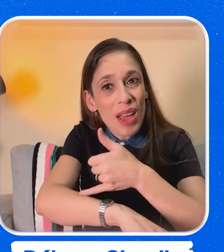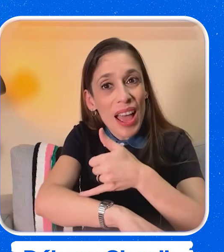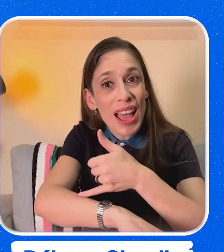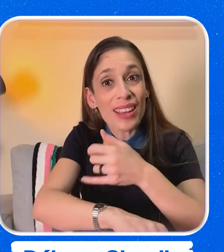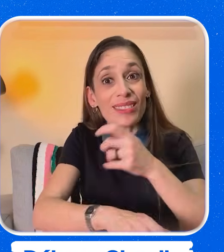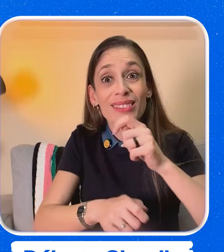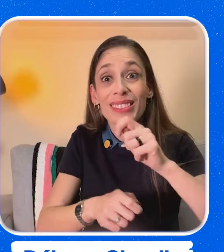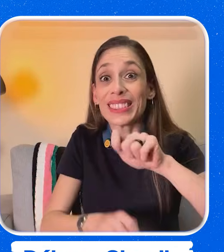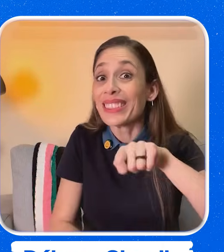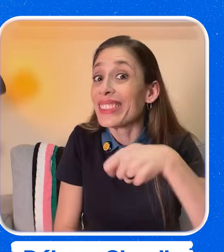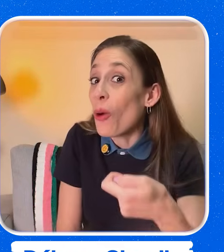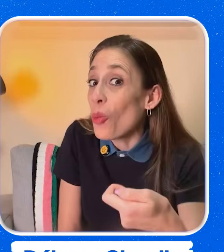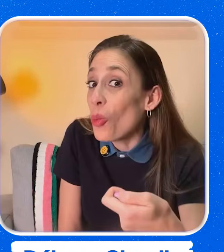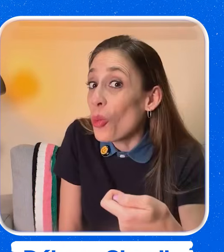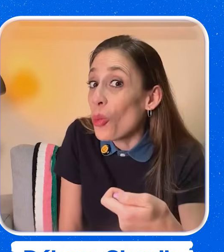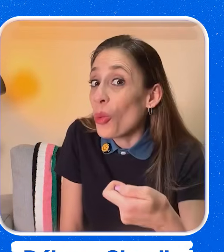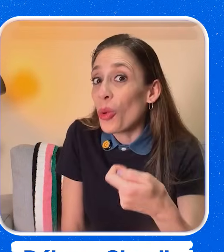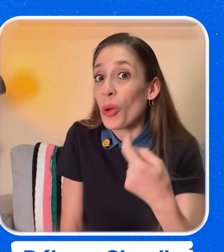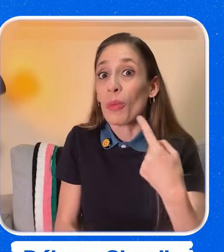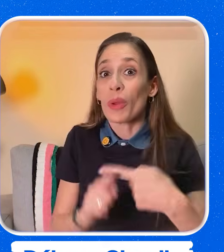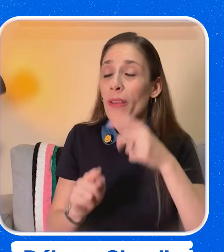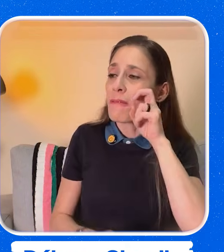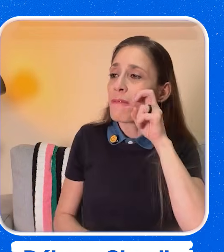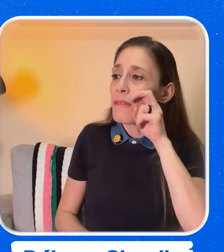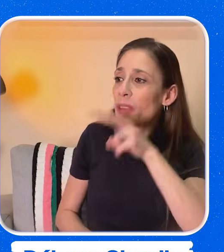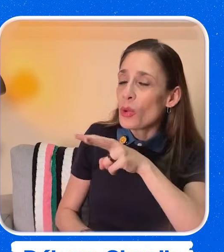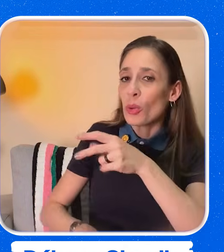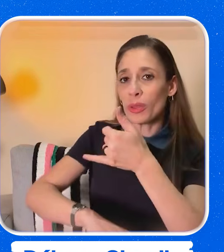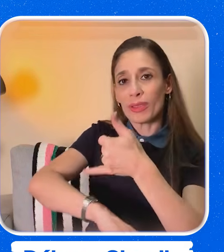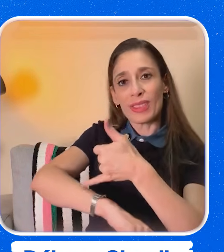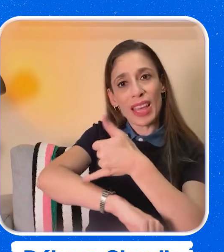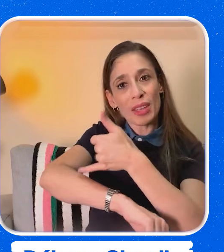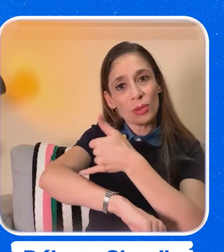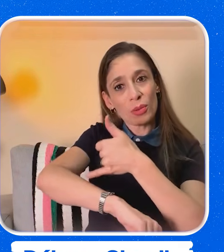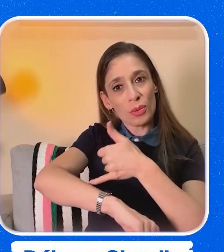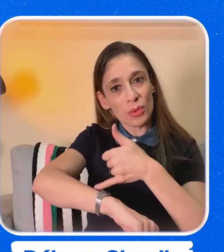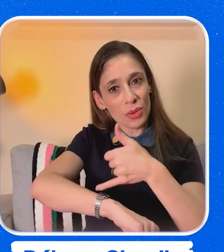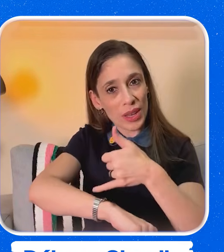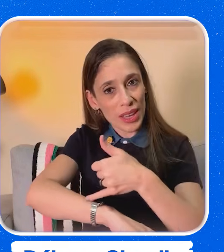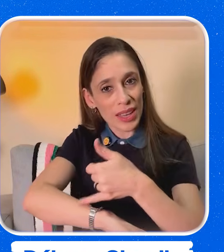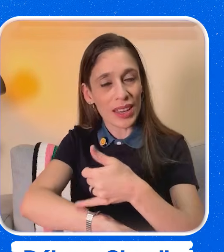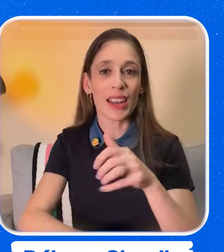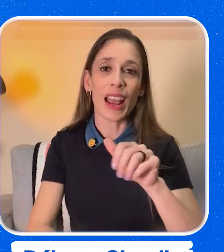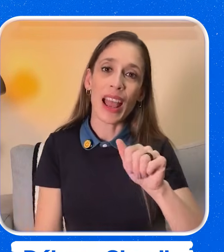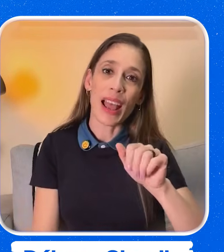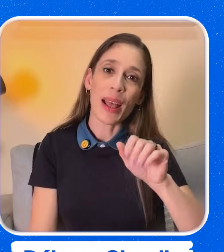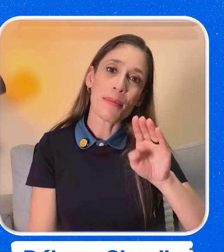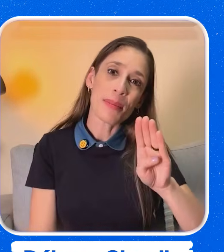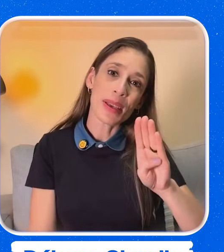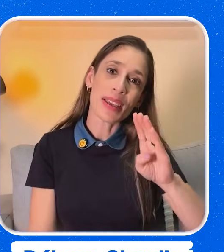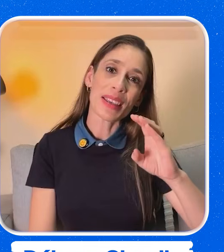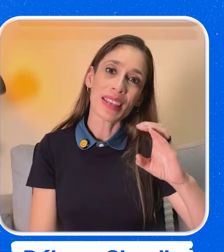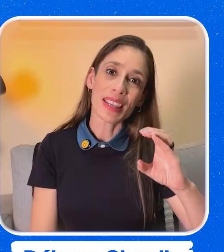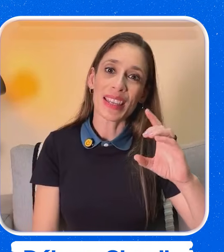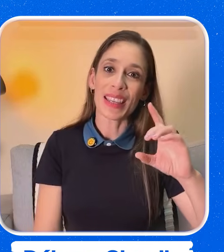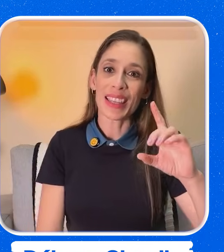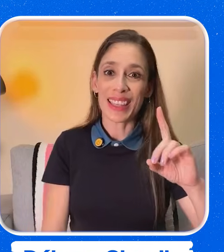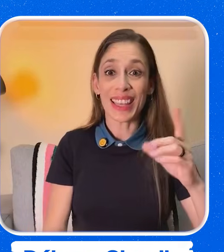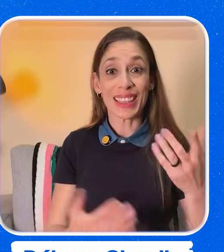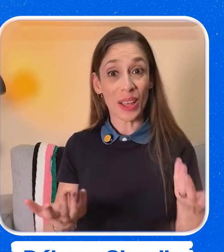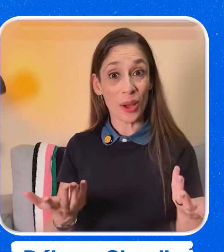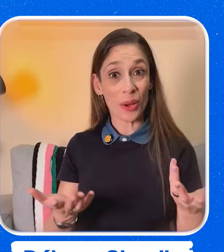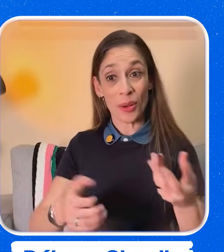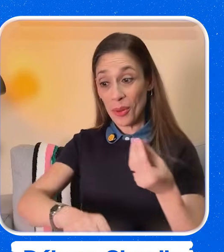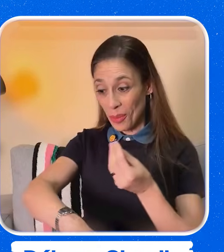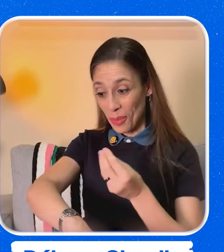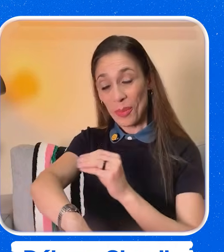viram tatuagens em datilologia, né? Homenagem, ah, você quer o nome da sua mãe, que esse é o nome do seu pai? Pô, faça em datilologia, vai ficar legal, vai